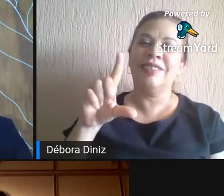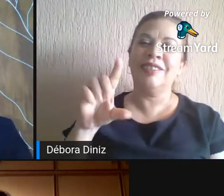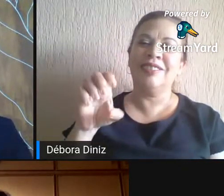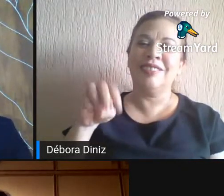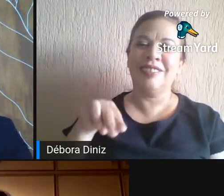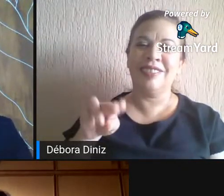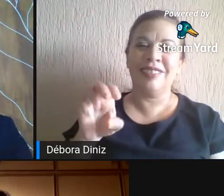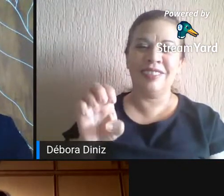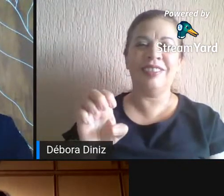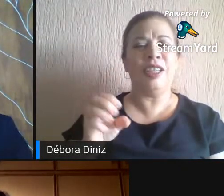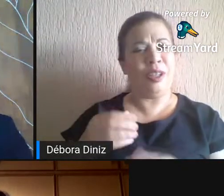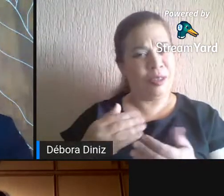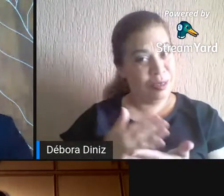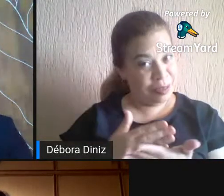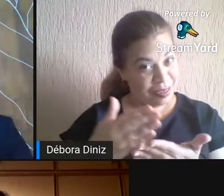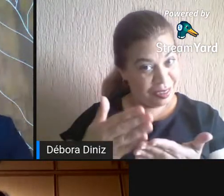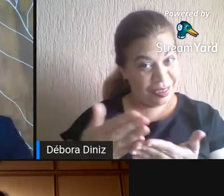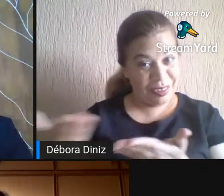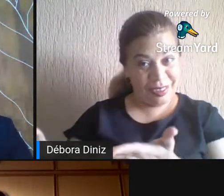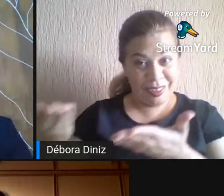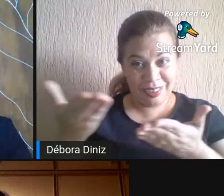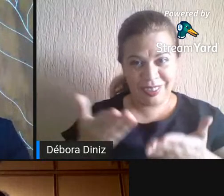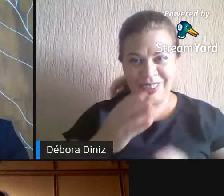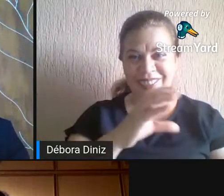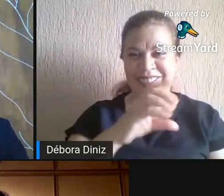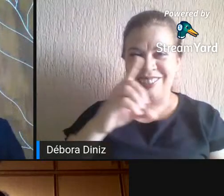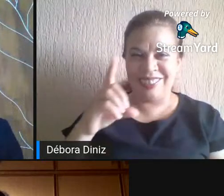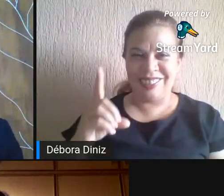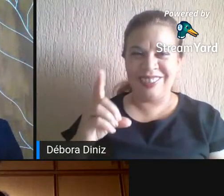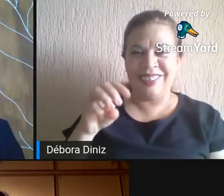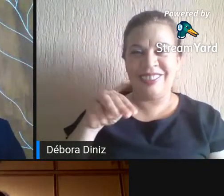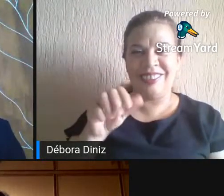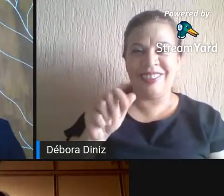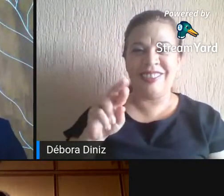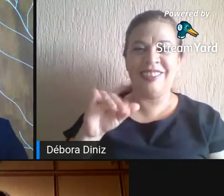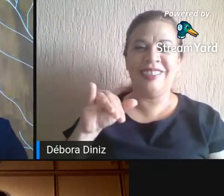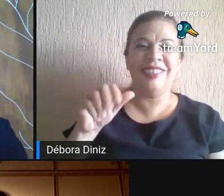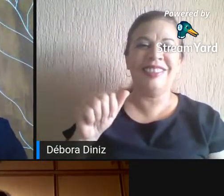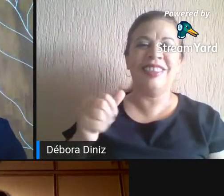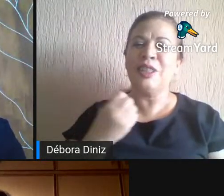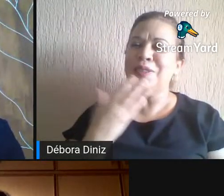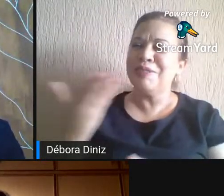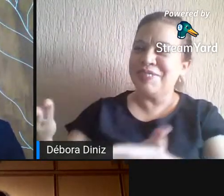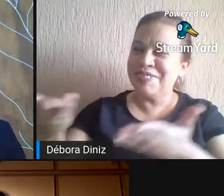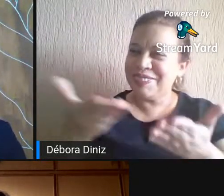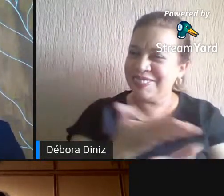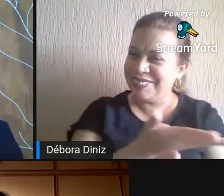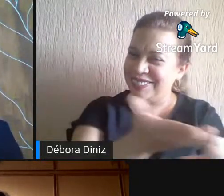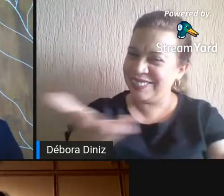Para darmos início, convidamos a coordenadora local do PROFECT, Maria Silene da Silva, para dar as boas-vindas.